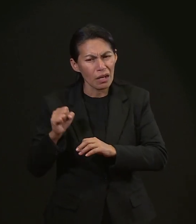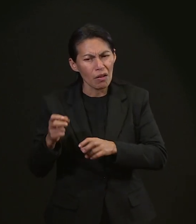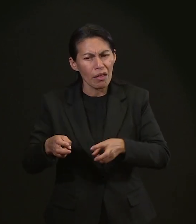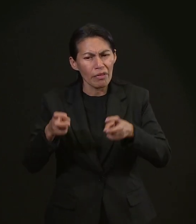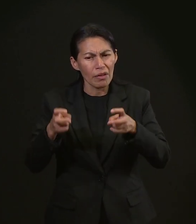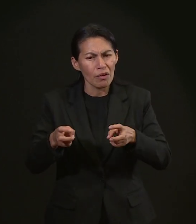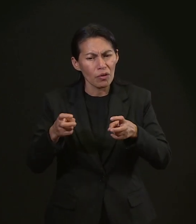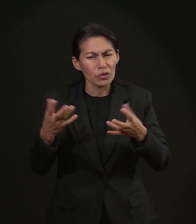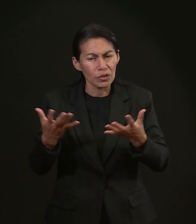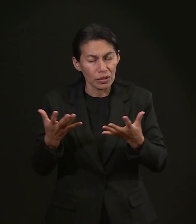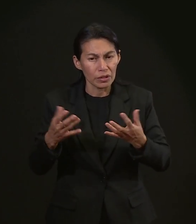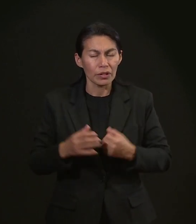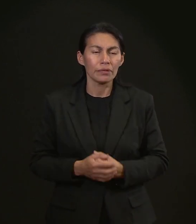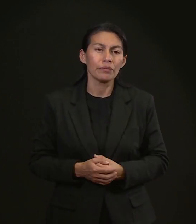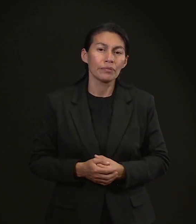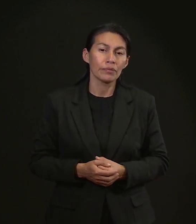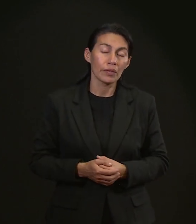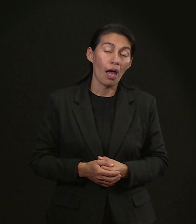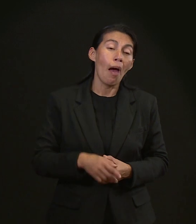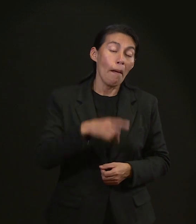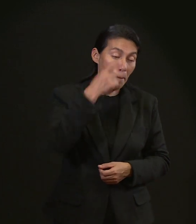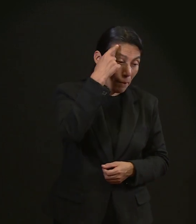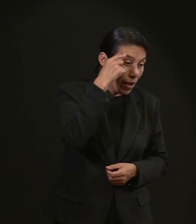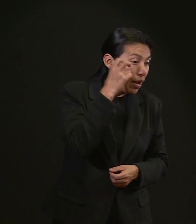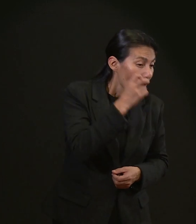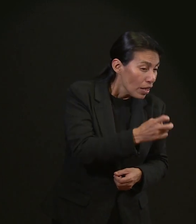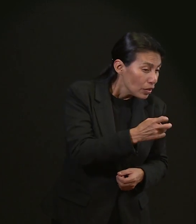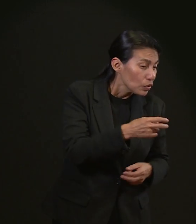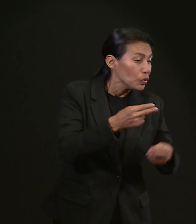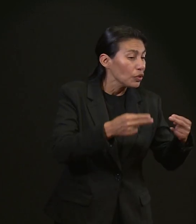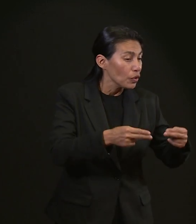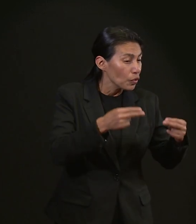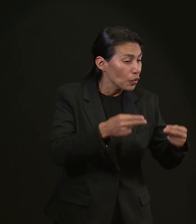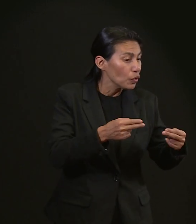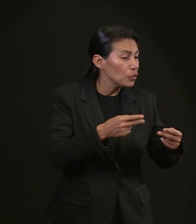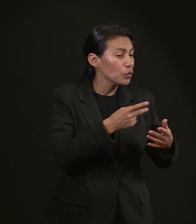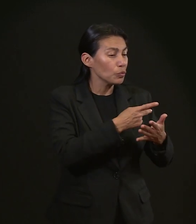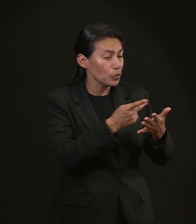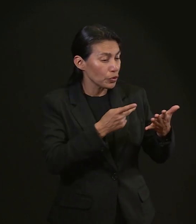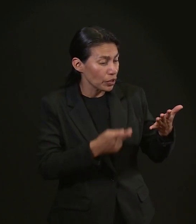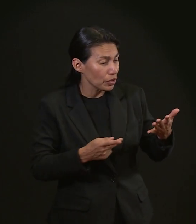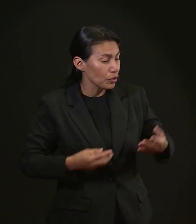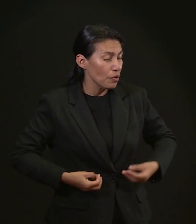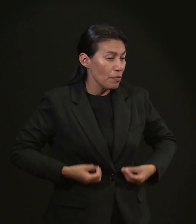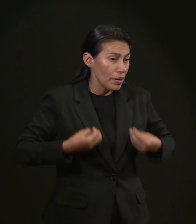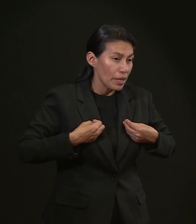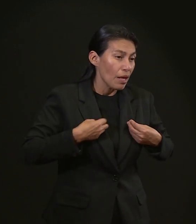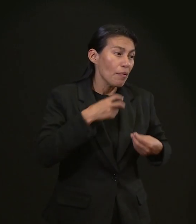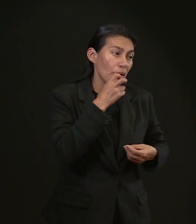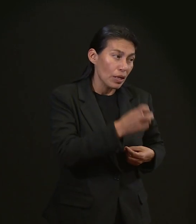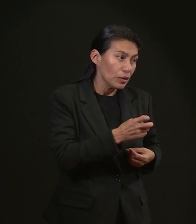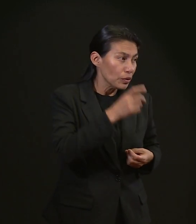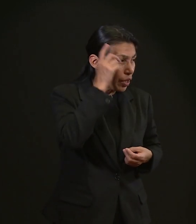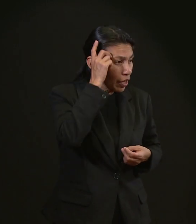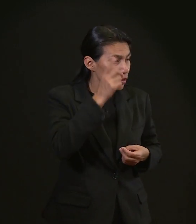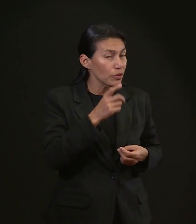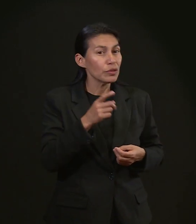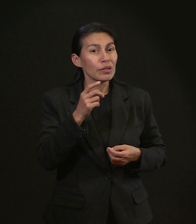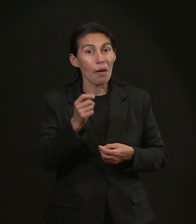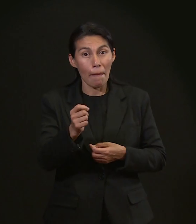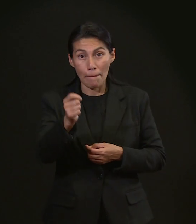que va a establecer un negocio aún para eso para los negocios para las decisiones proyectos de la vida